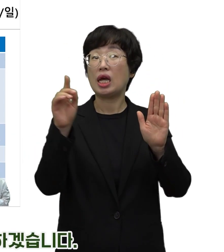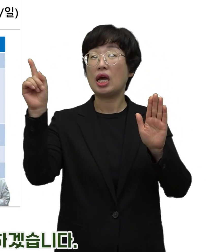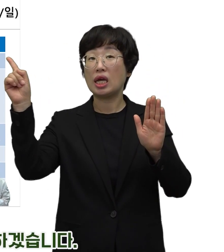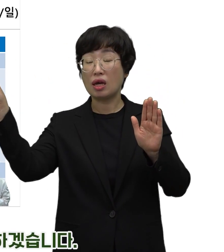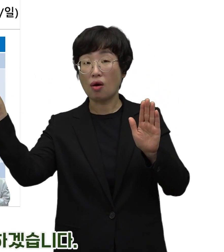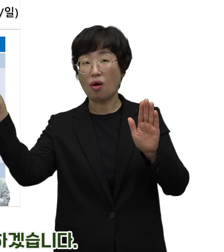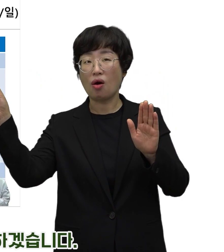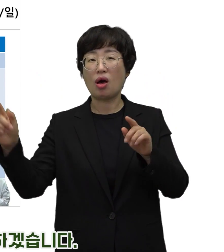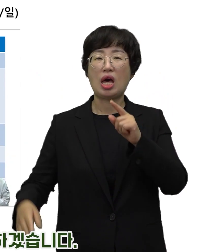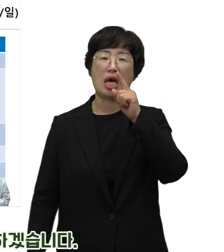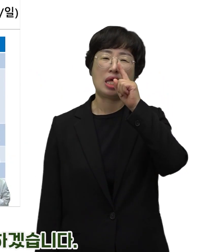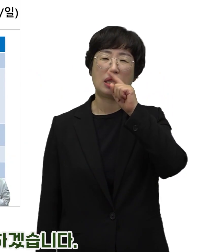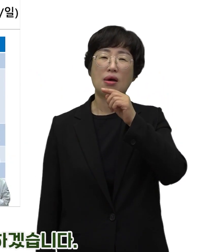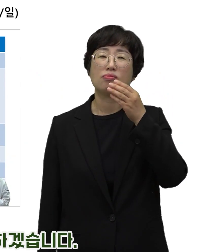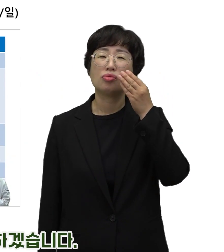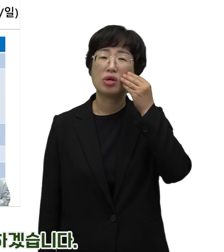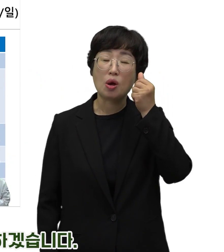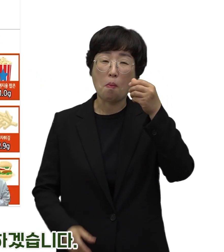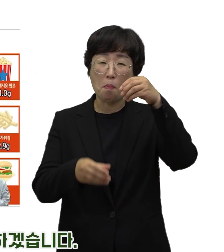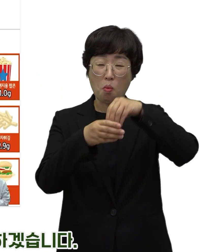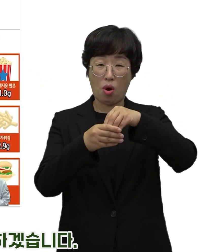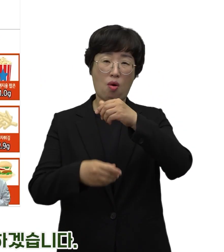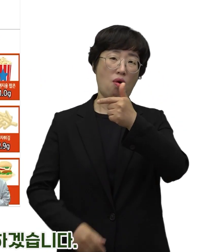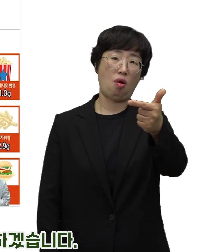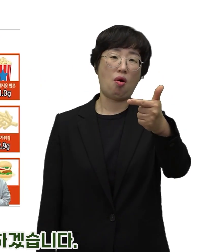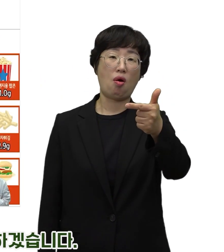있으니 주의하셔야겠습니다.